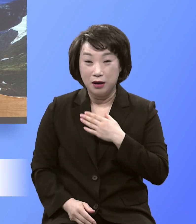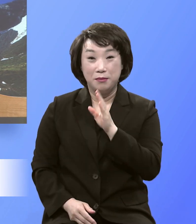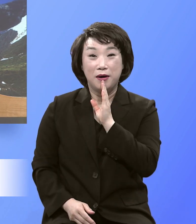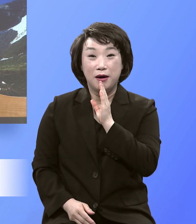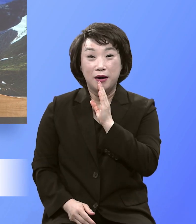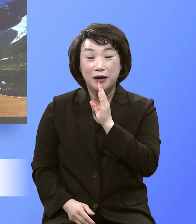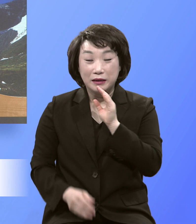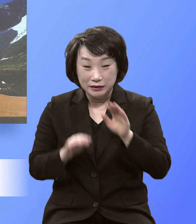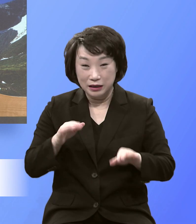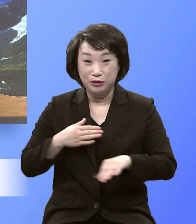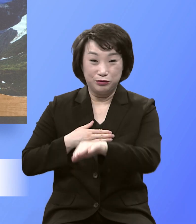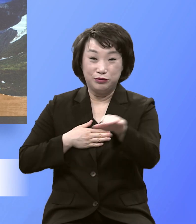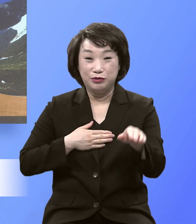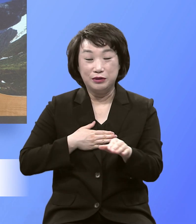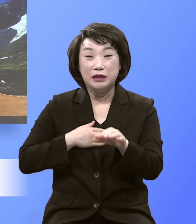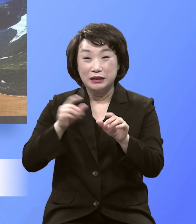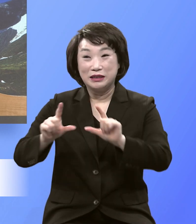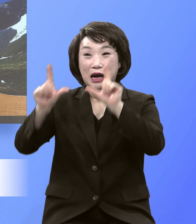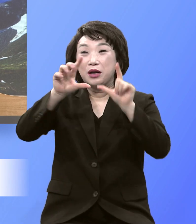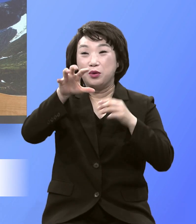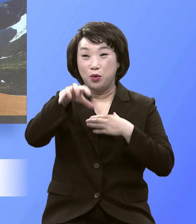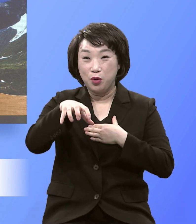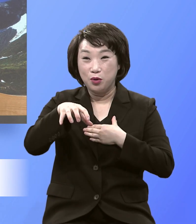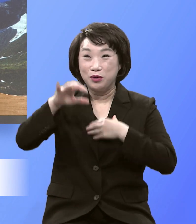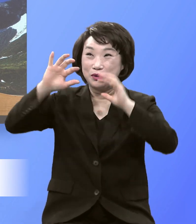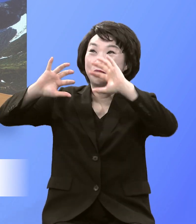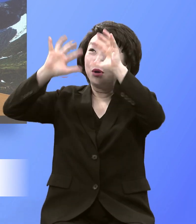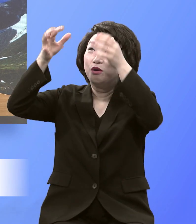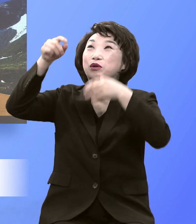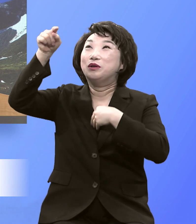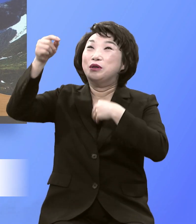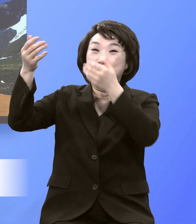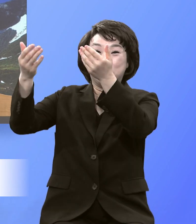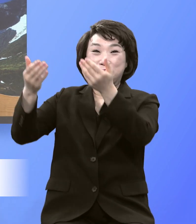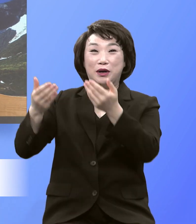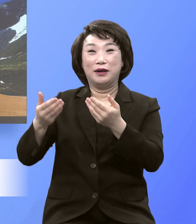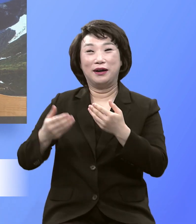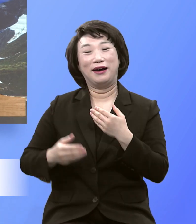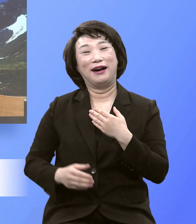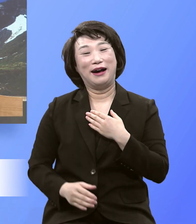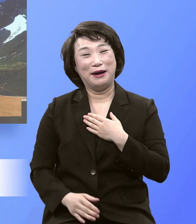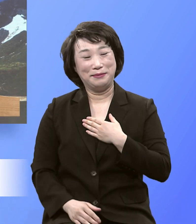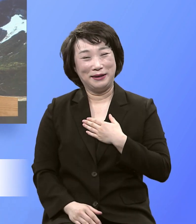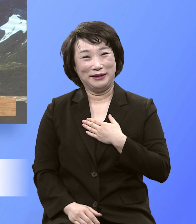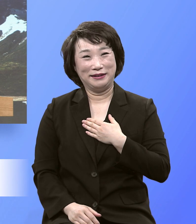건져준 우리를 살 장소인 천국을 주셨어요.